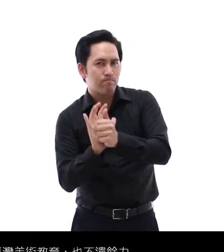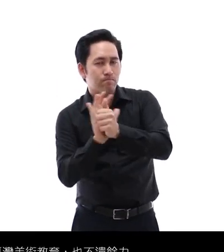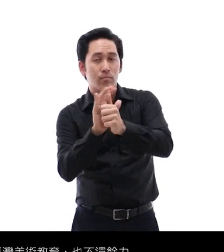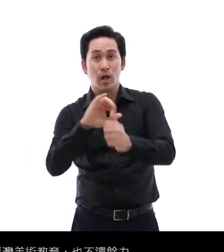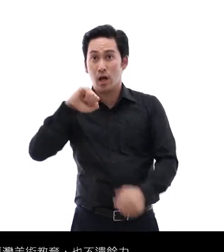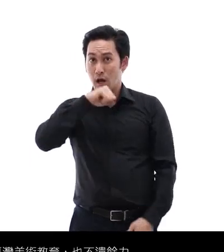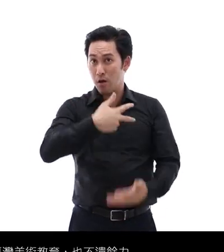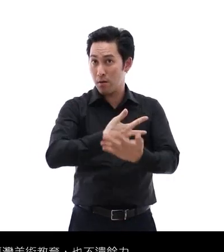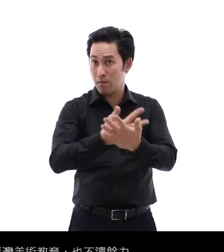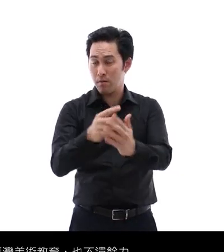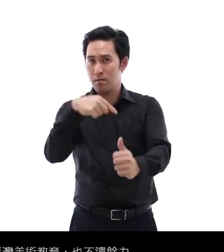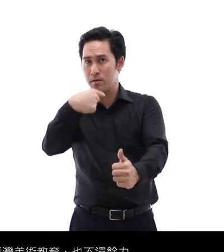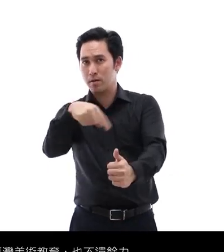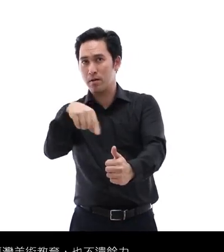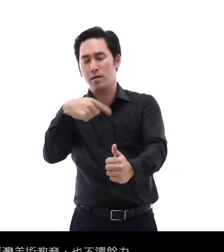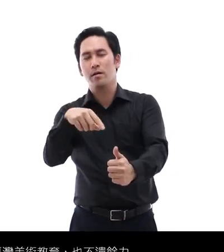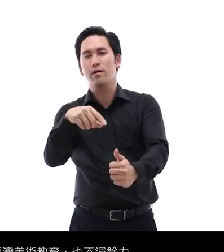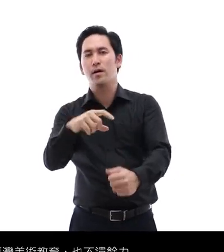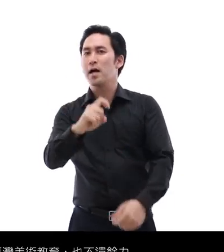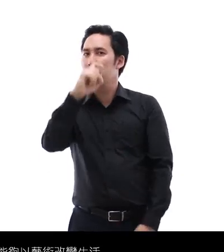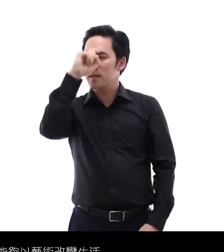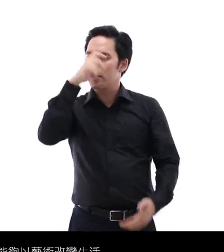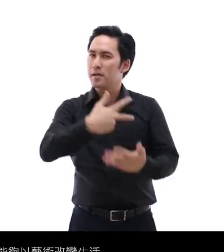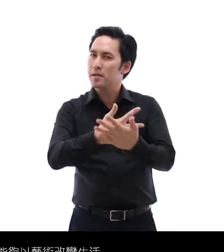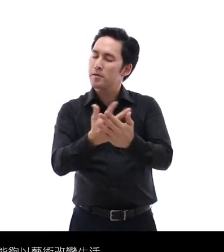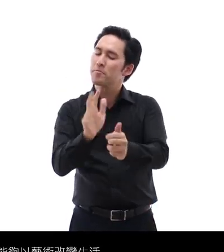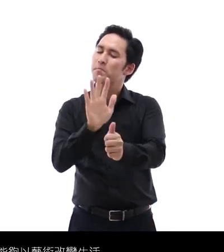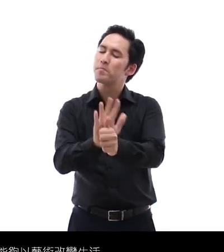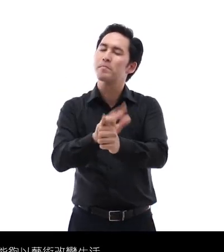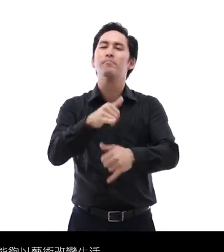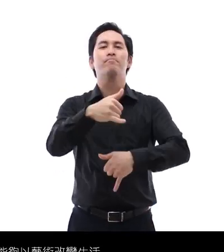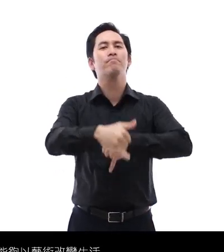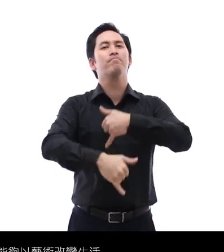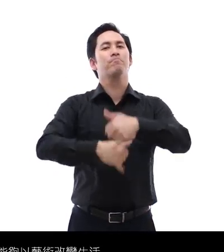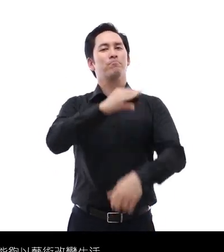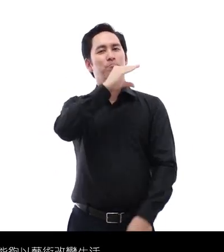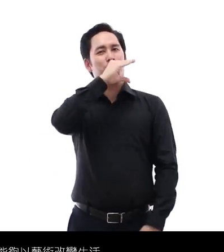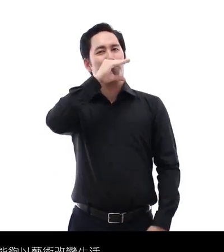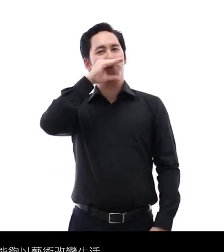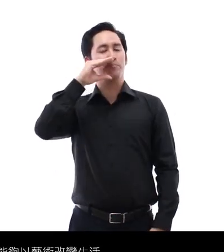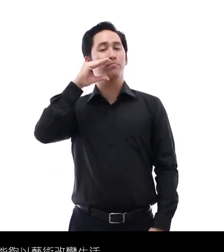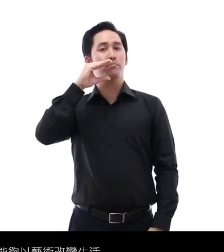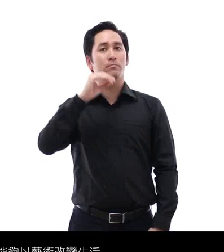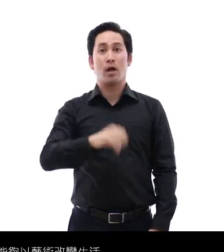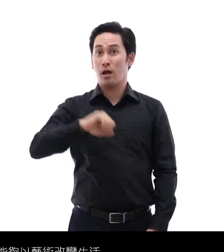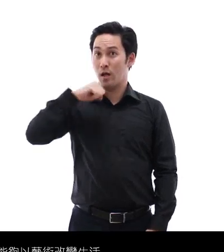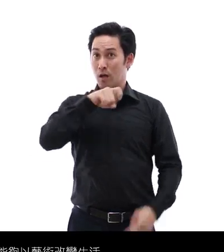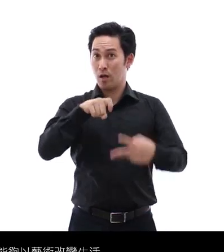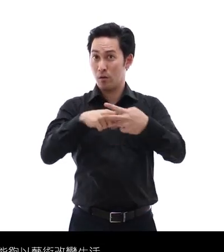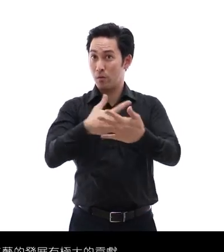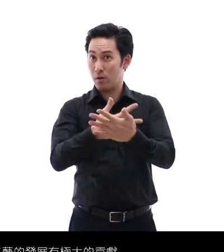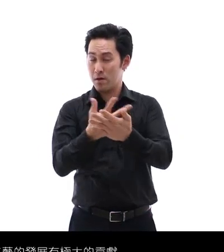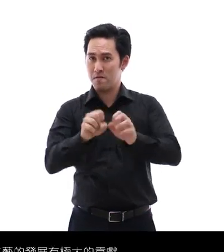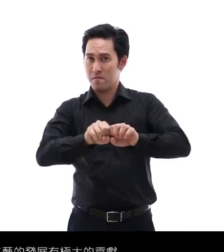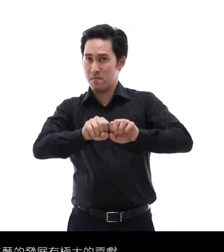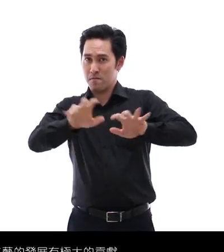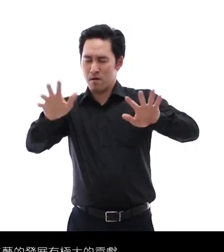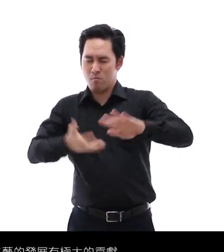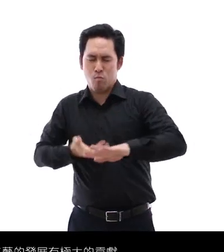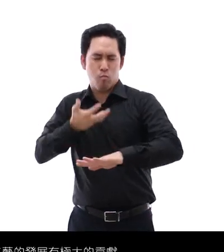溢，对于推广台湾美术教育也不遗余力，期盼能够以艺术改变生活，